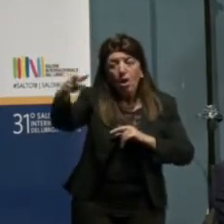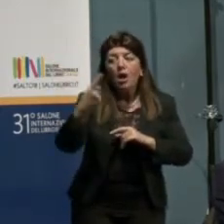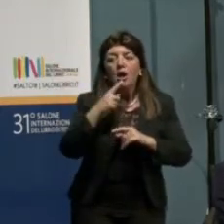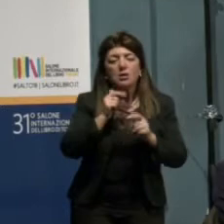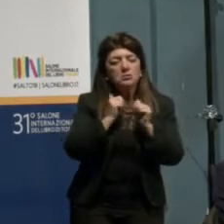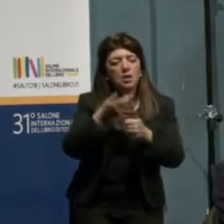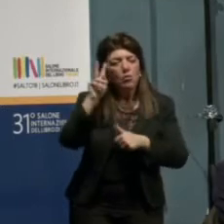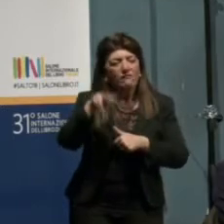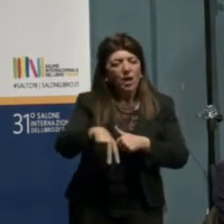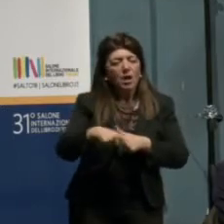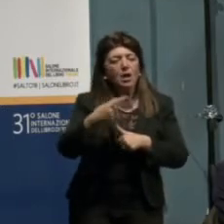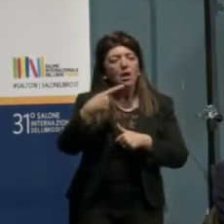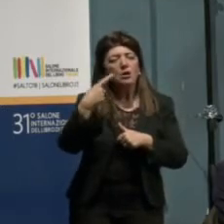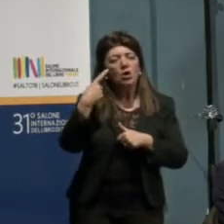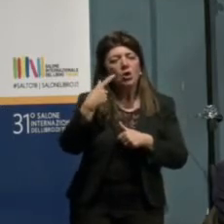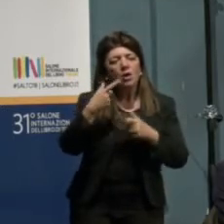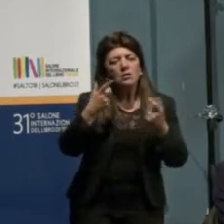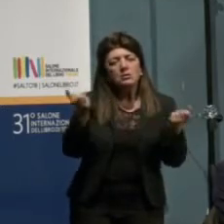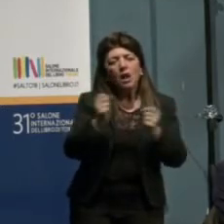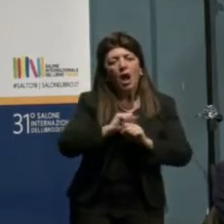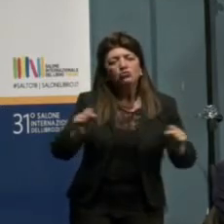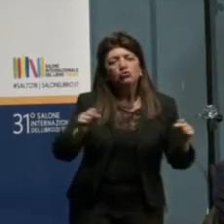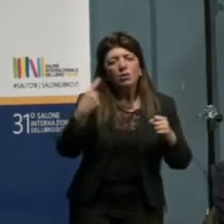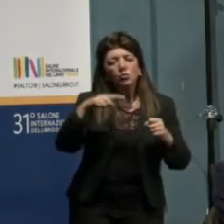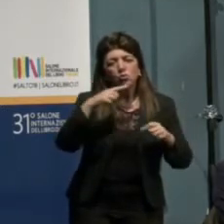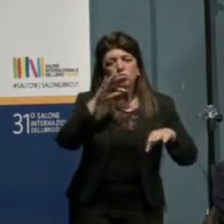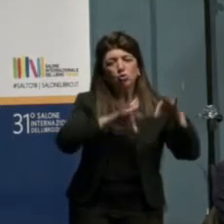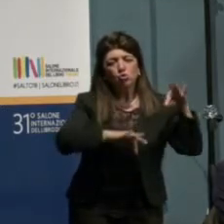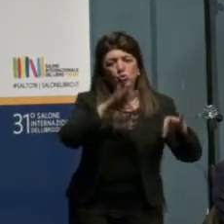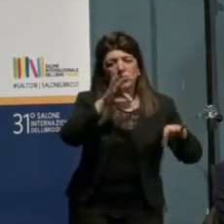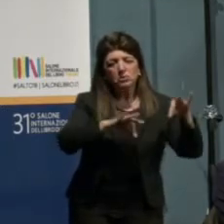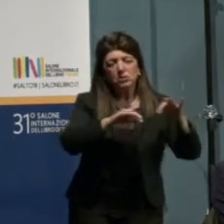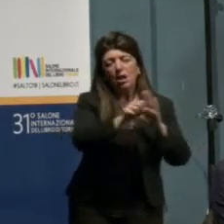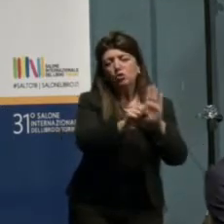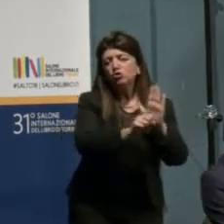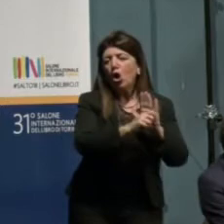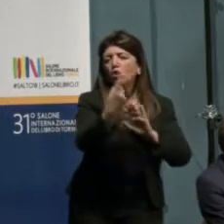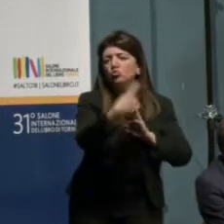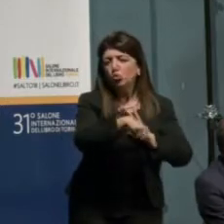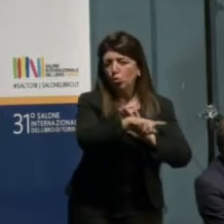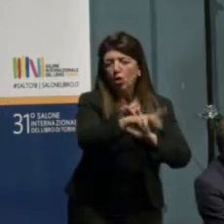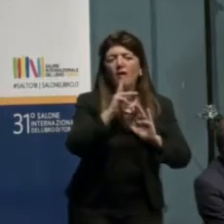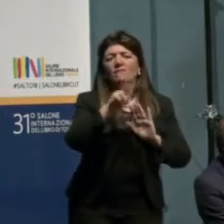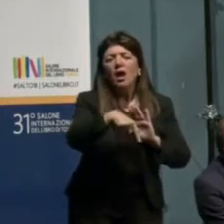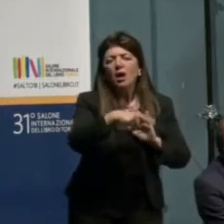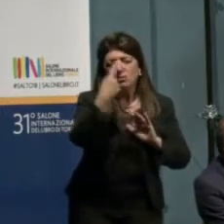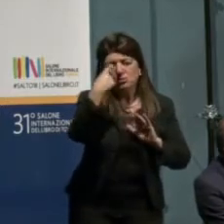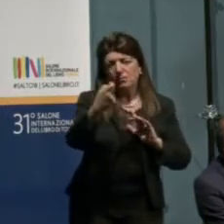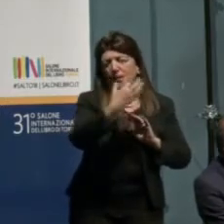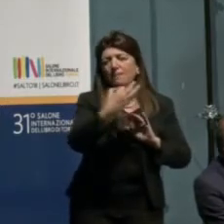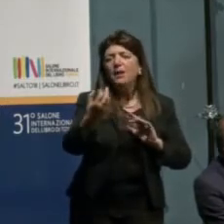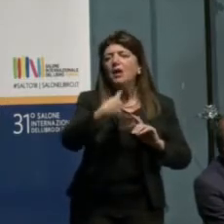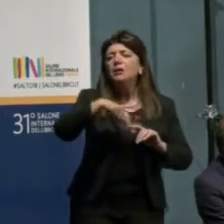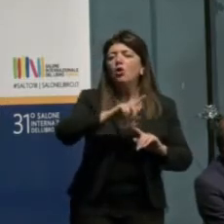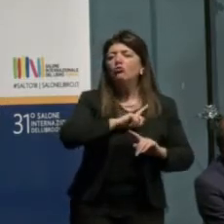tutta la tragedia giudiziaria anche di giulio e voi sapete che il nostro consulente